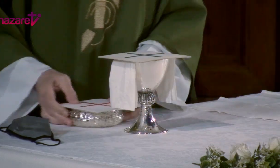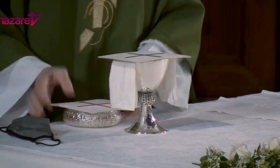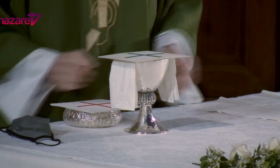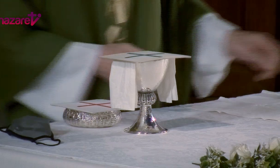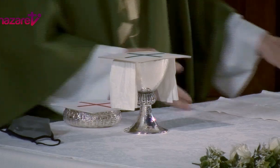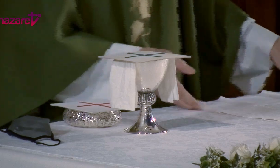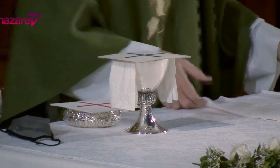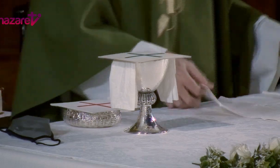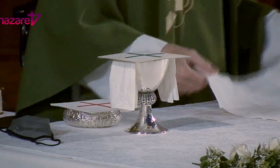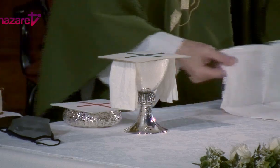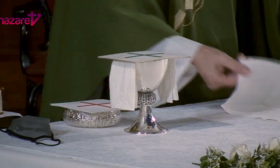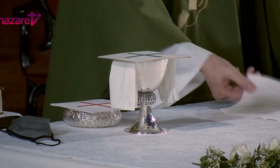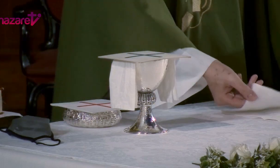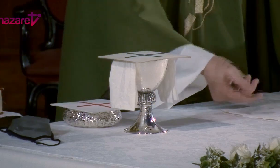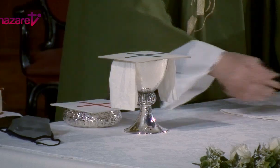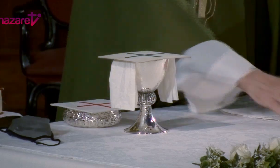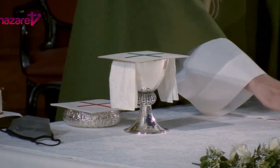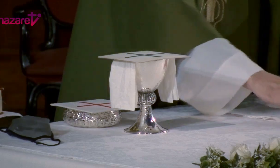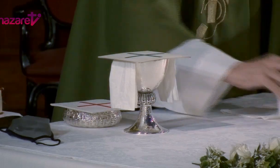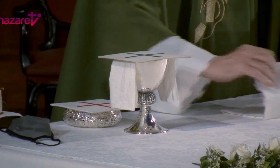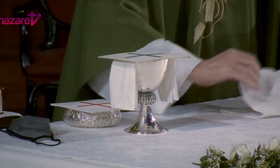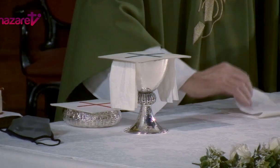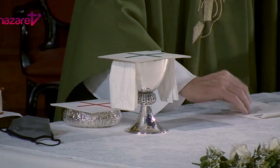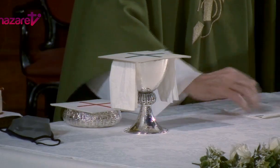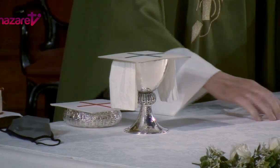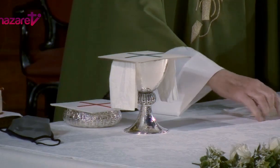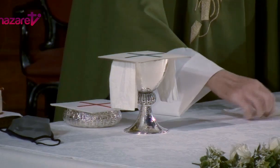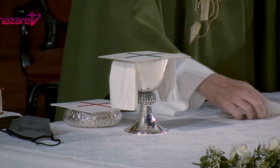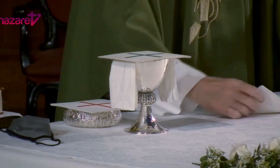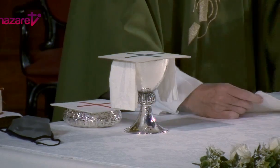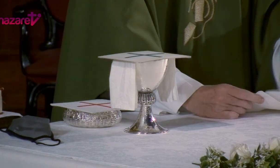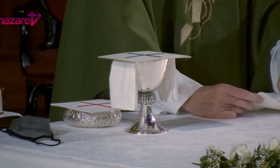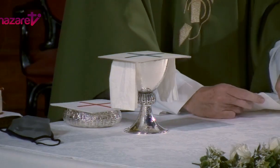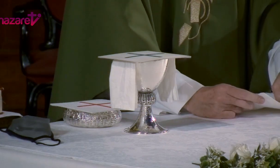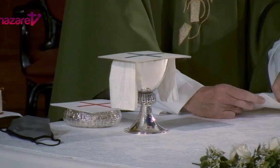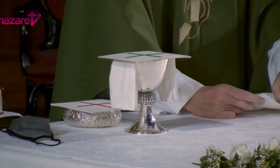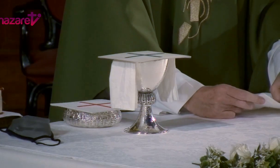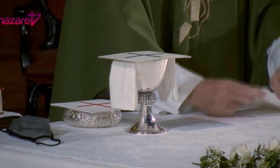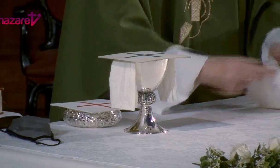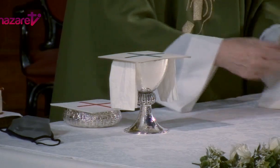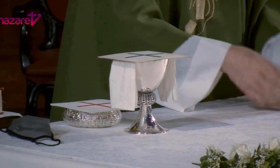que a cara descubierta te contemple.